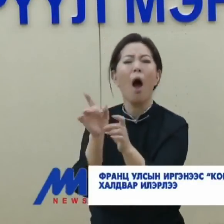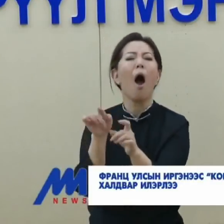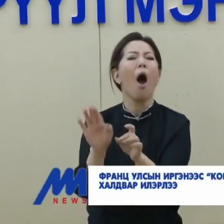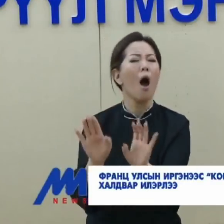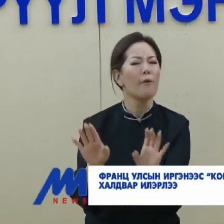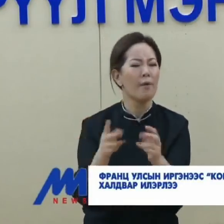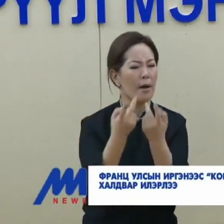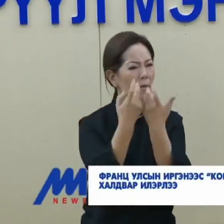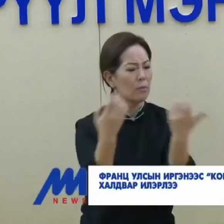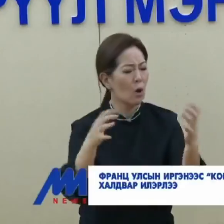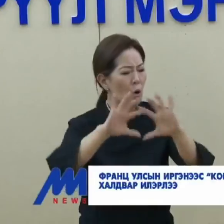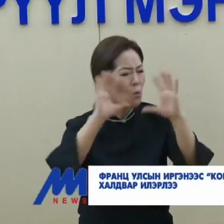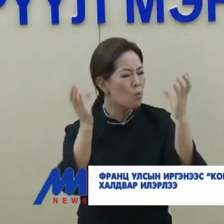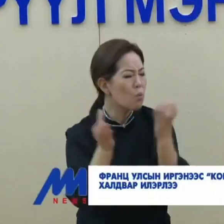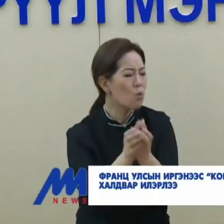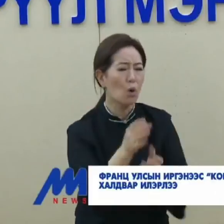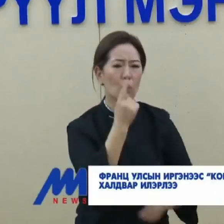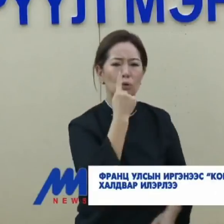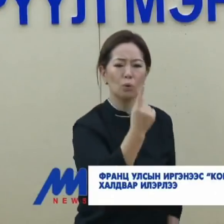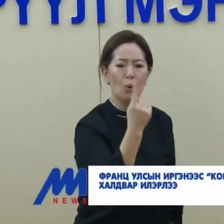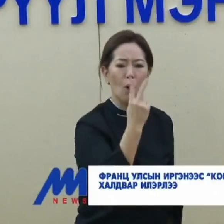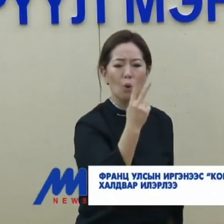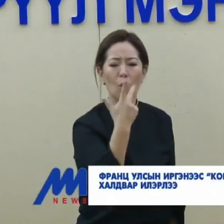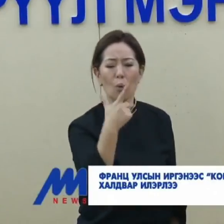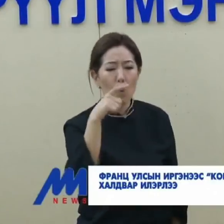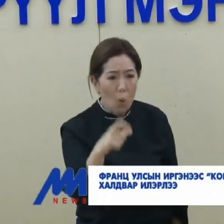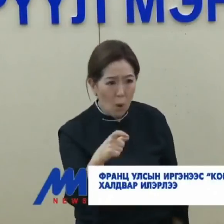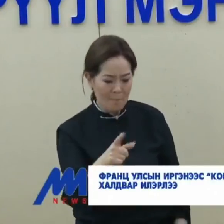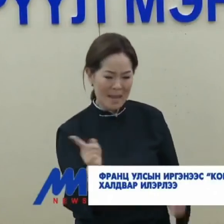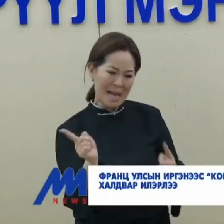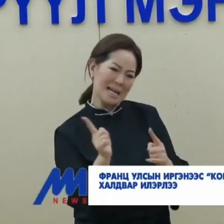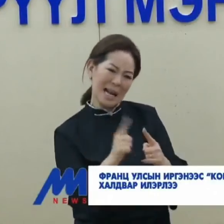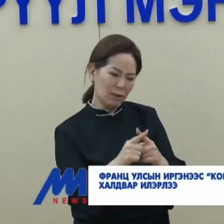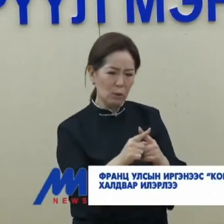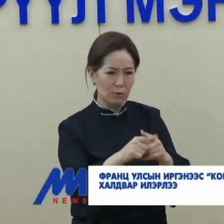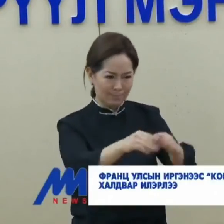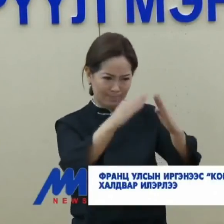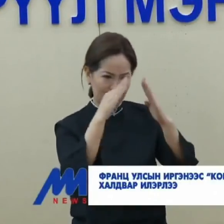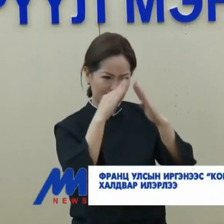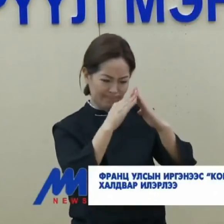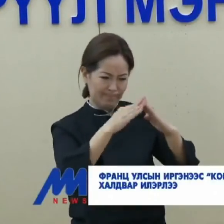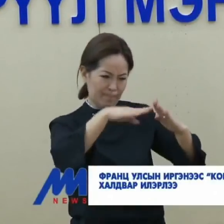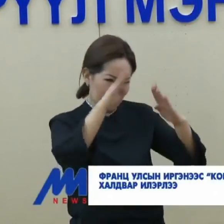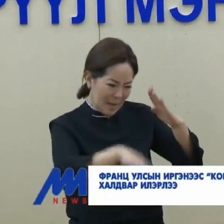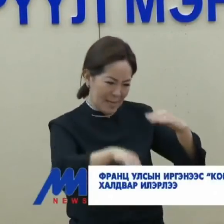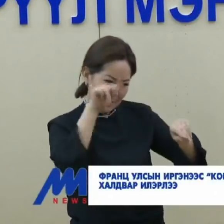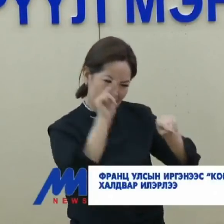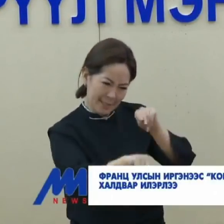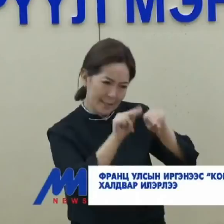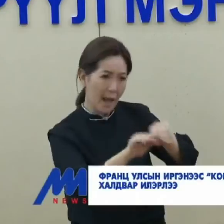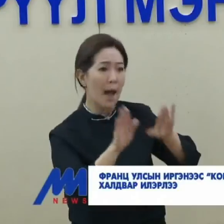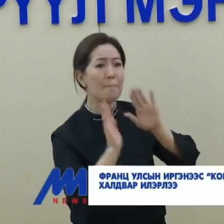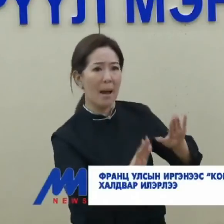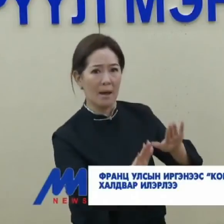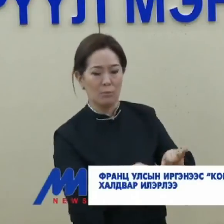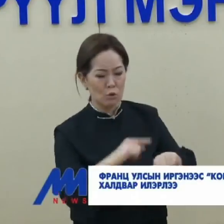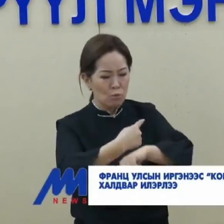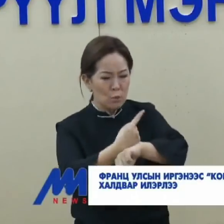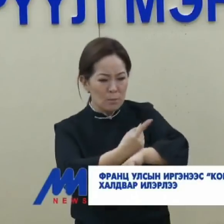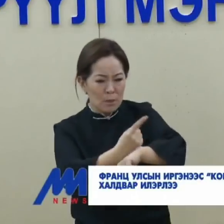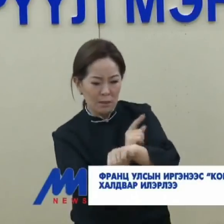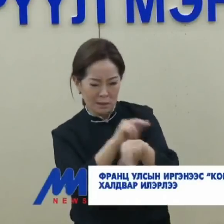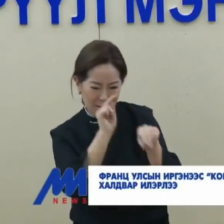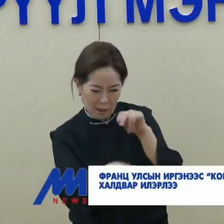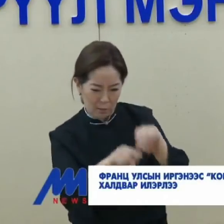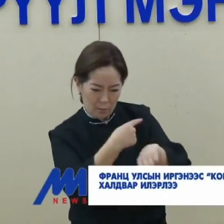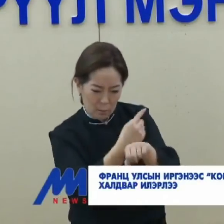хүн 43 хүн нийлээд 123 хүн болвол хатуу дэглэмийн тусгаарлалтын бүсэд ажиллаж байна. Ойр орхон лабораторийн